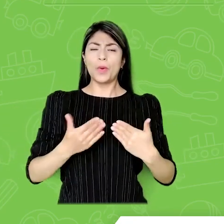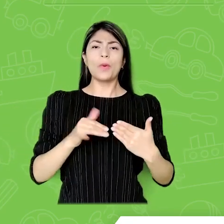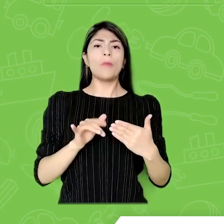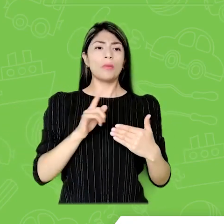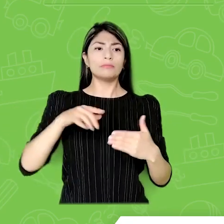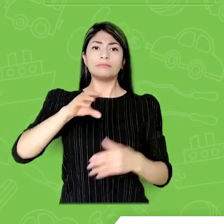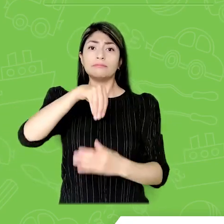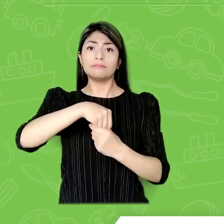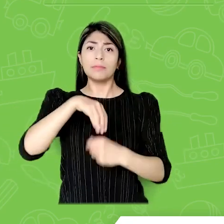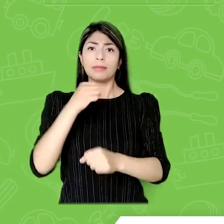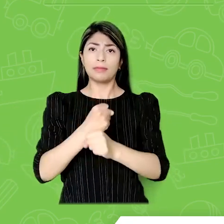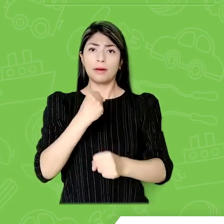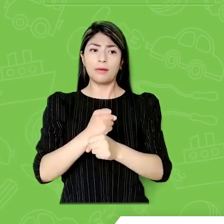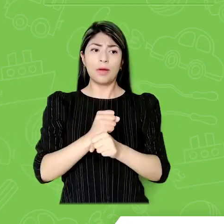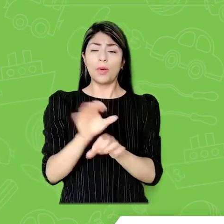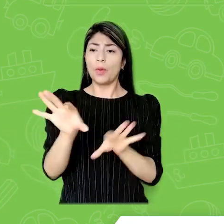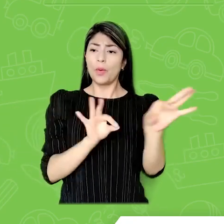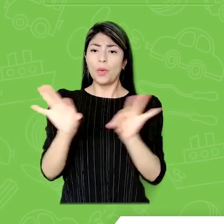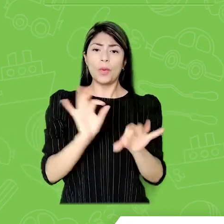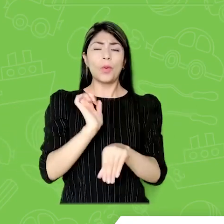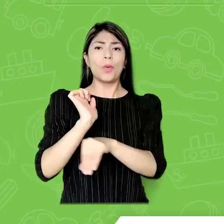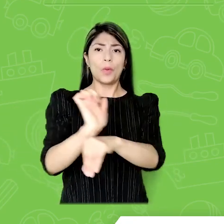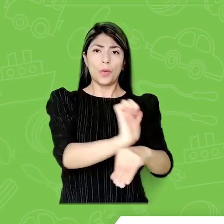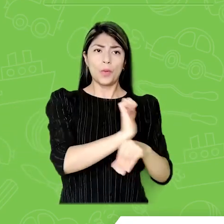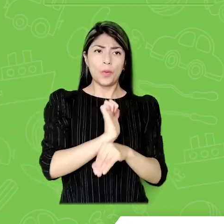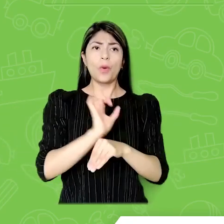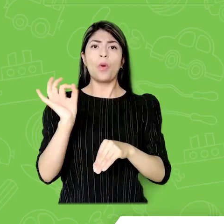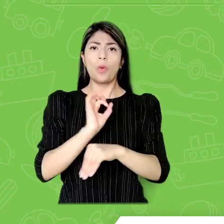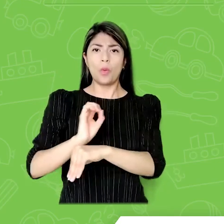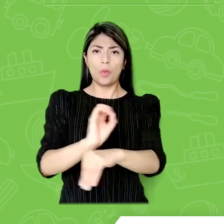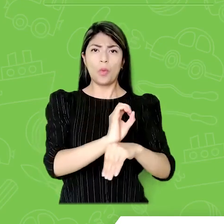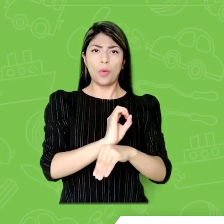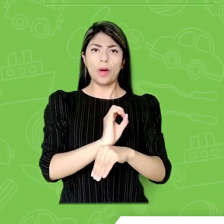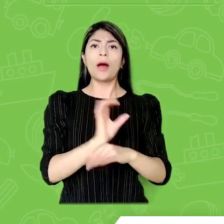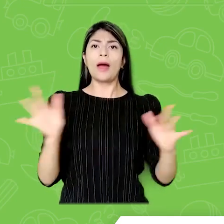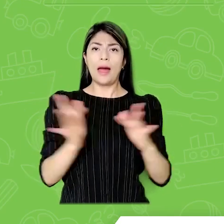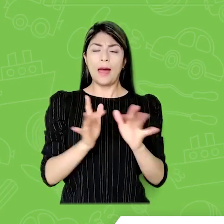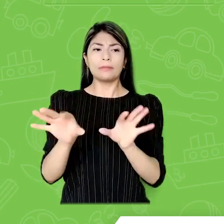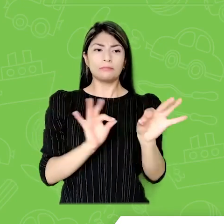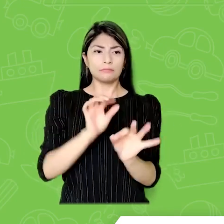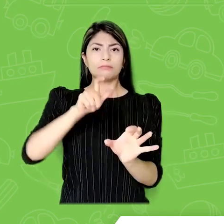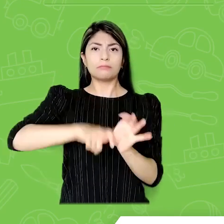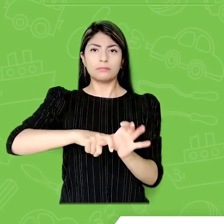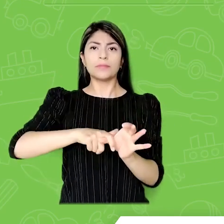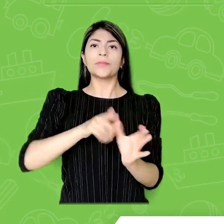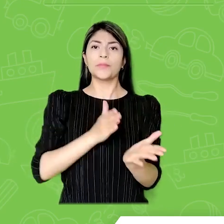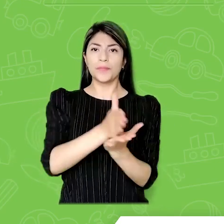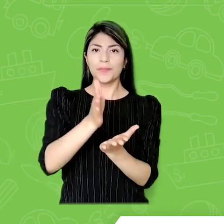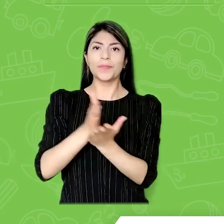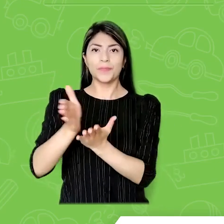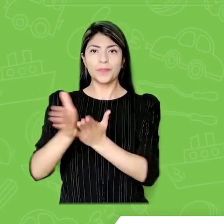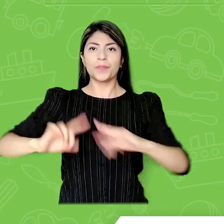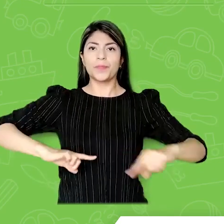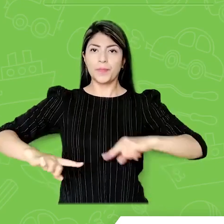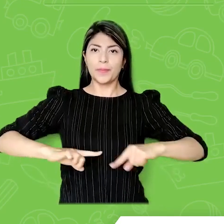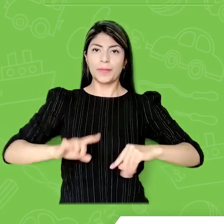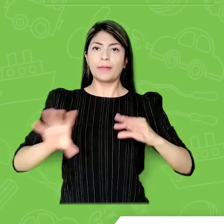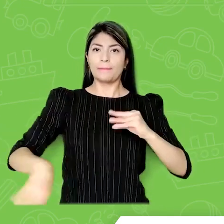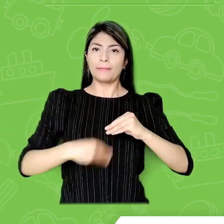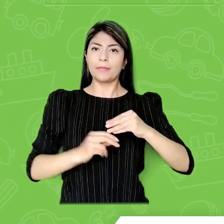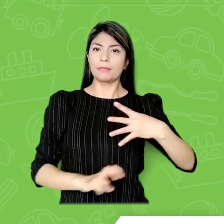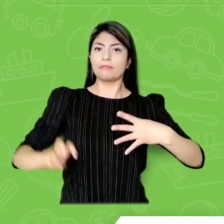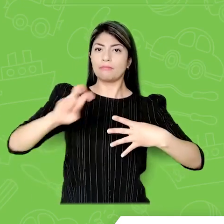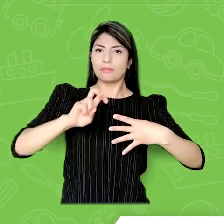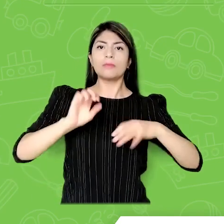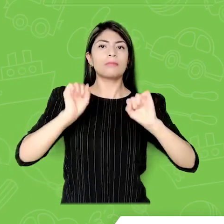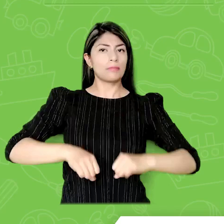órganos y entidades del Estado son de carrera, salvo las excepciones allí previstas, y que el ingreso a los cargos de carrera y el ascenso